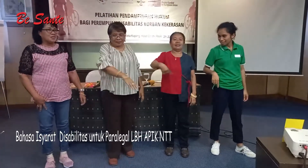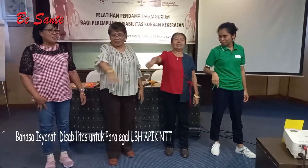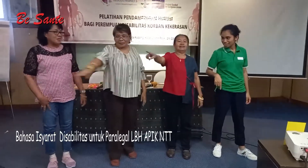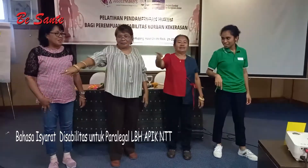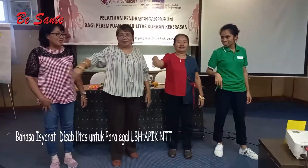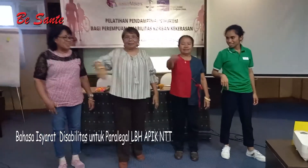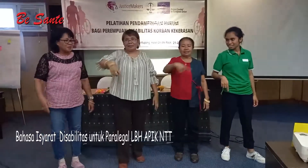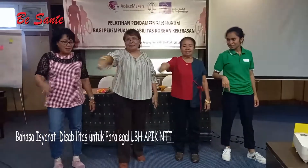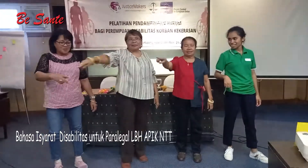Ya, silakan.